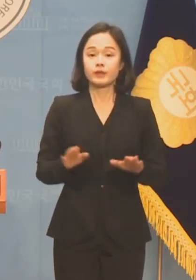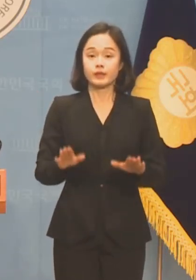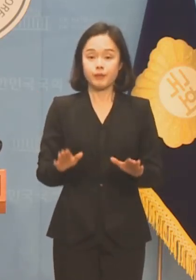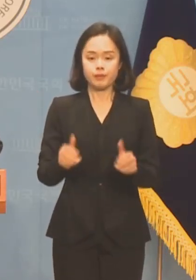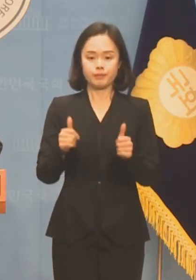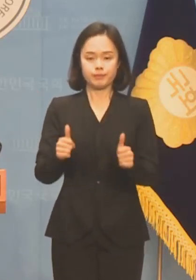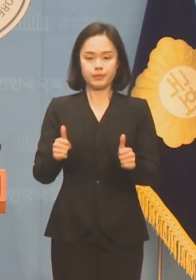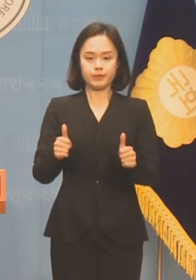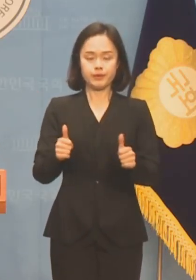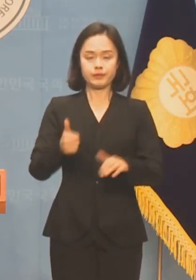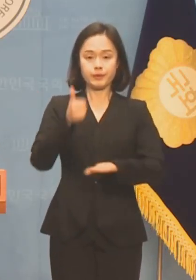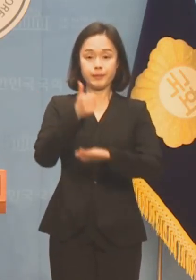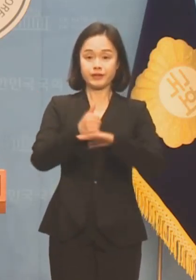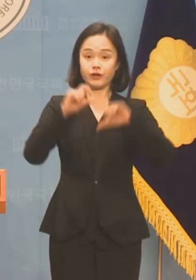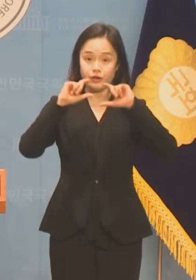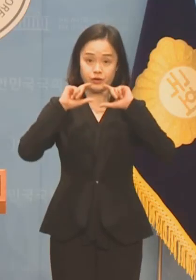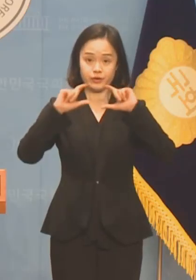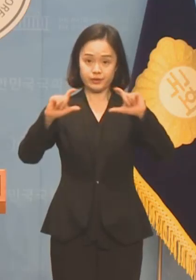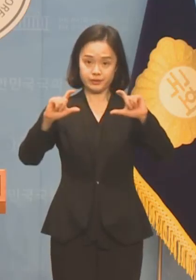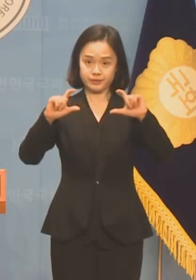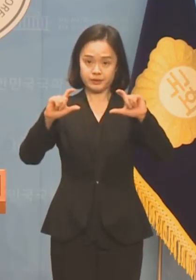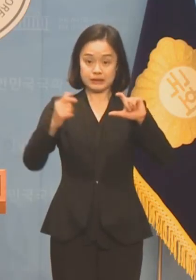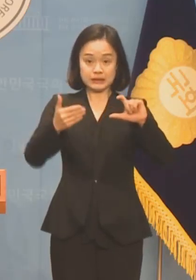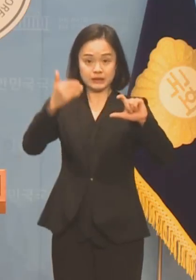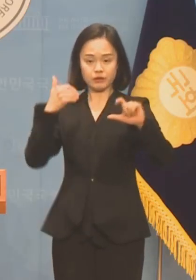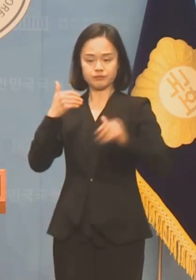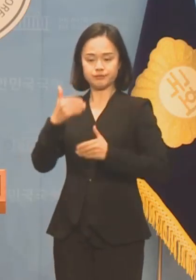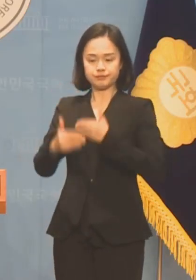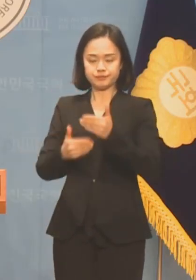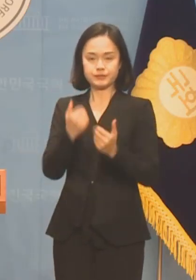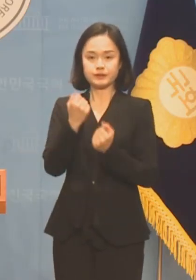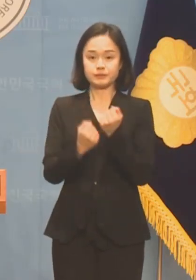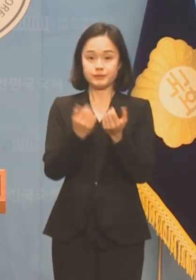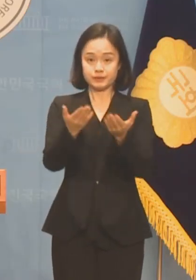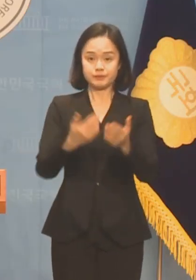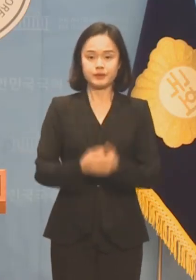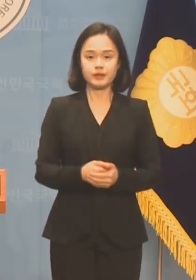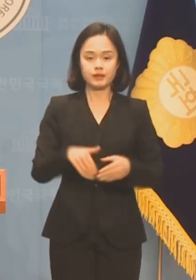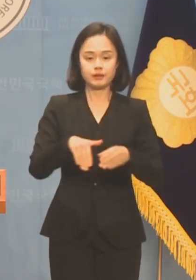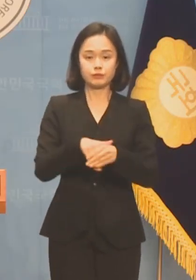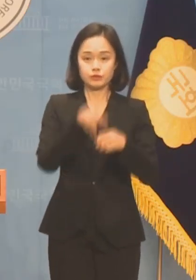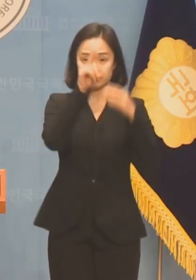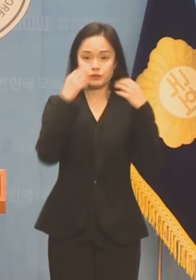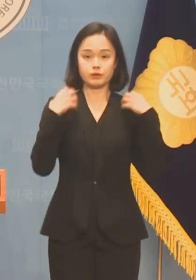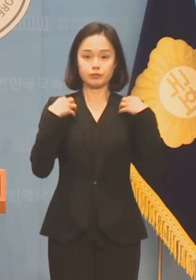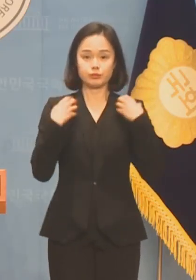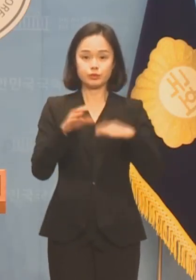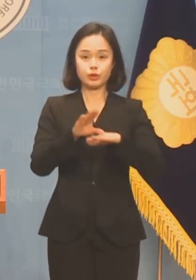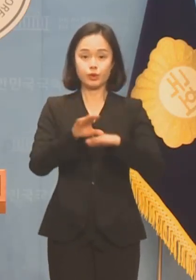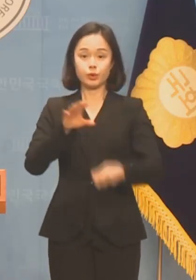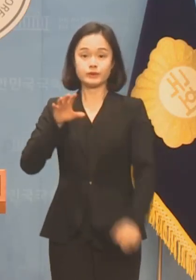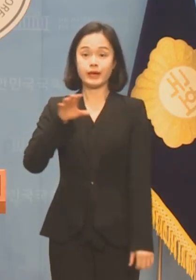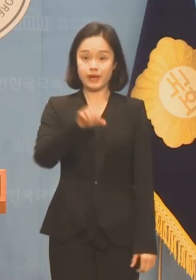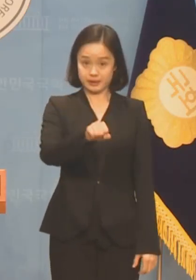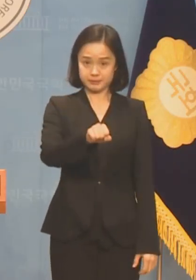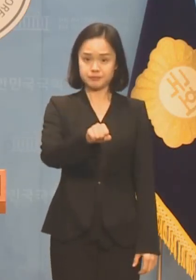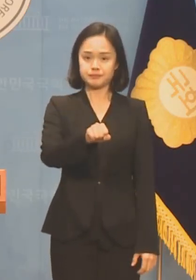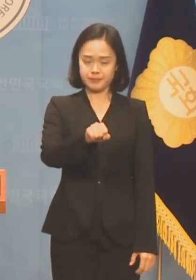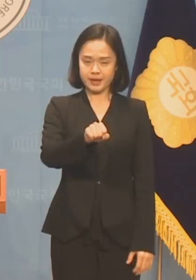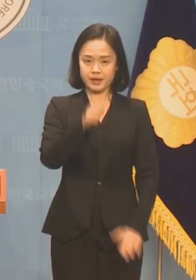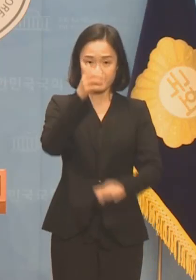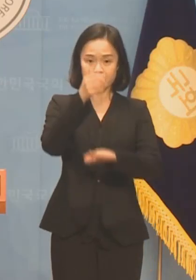대해서 설명을 드리겠습니다. 문재인 정권의 언론 장악 결과 2017년